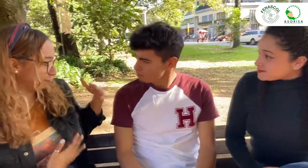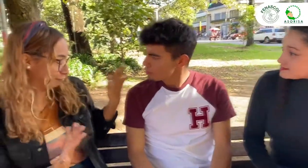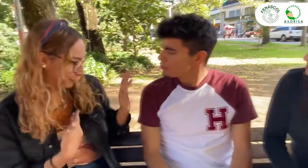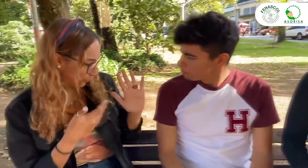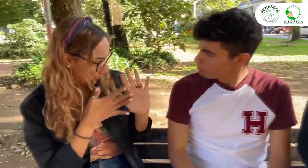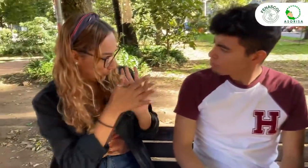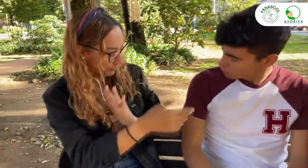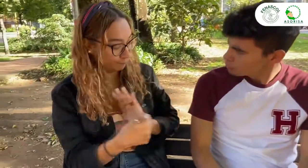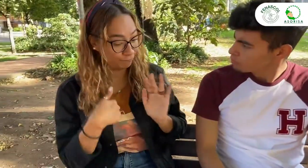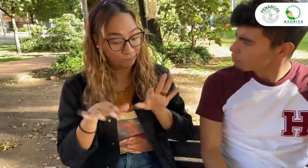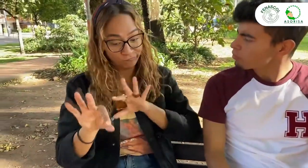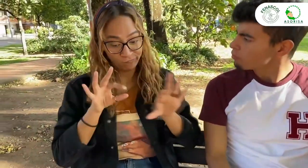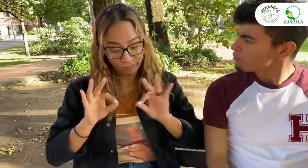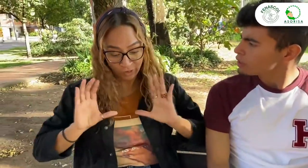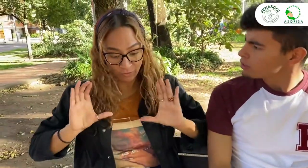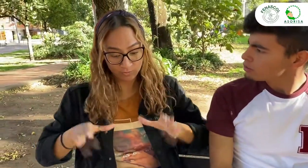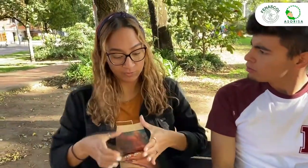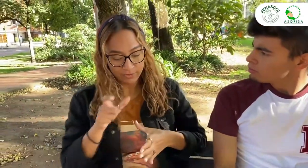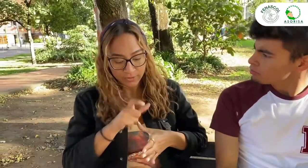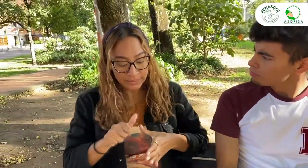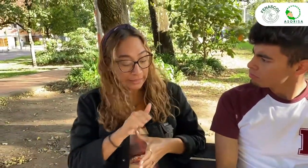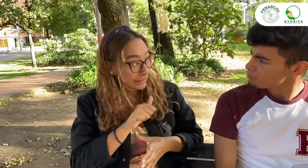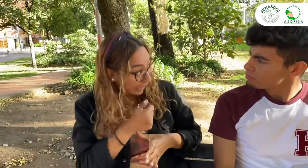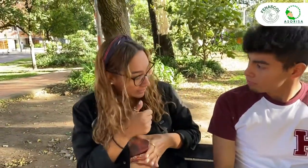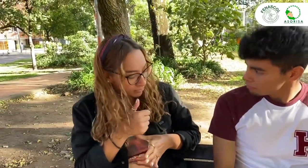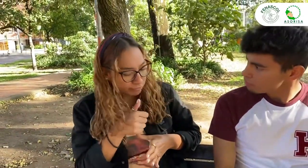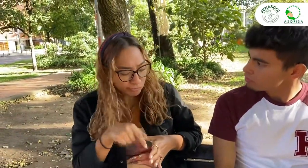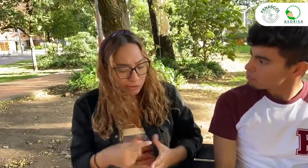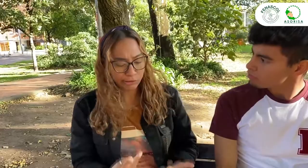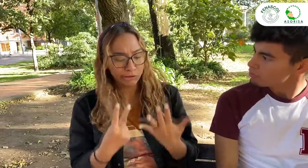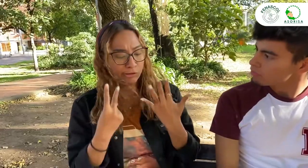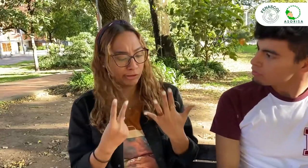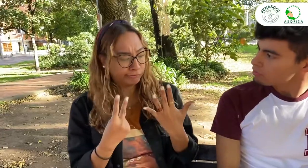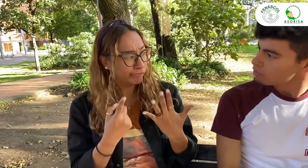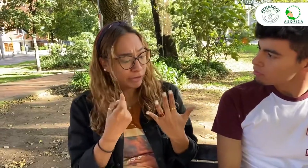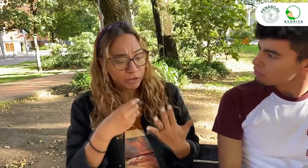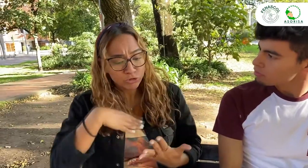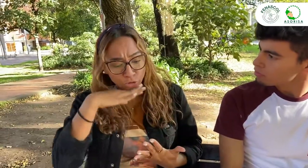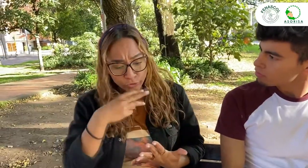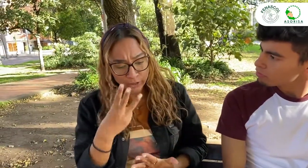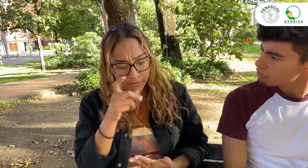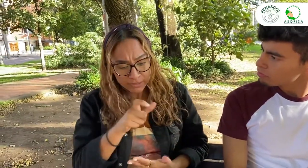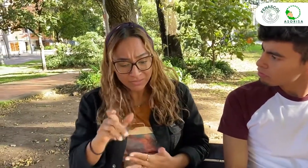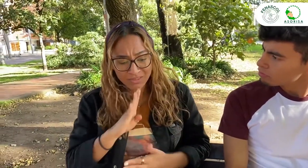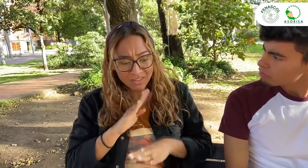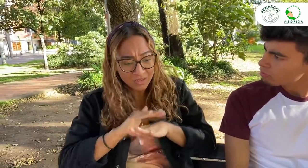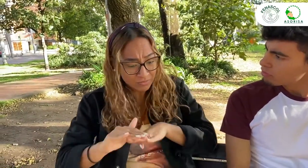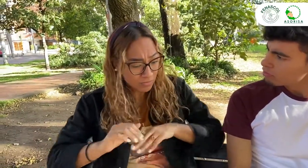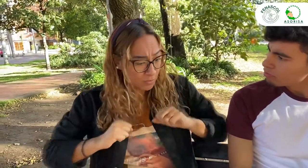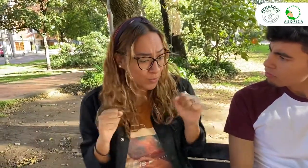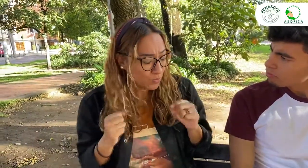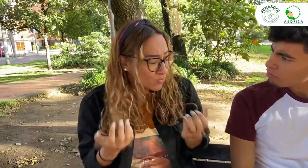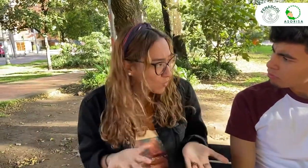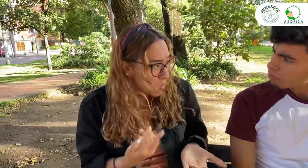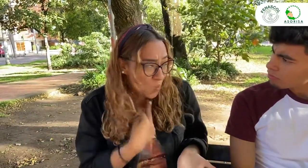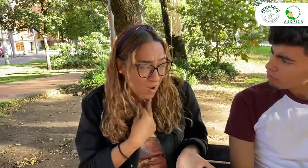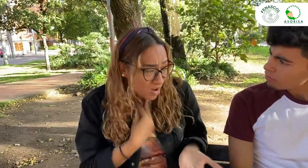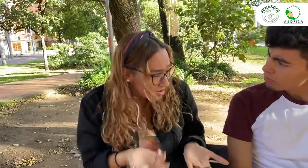bueno estábamos formando el grupo de 10 personas pero sólo tenemos 7 nos faltan 3 pero no sabemos a quién vas invitar de